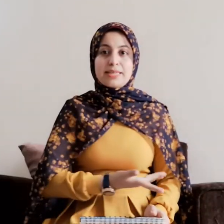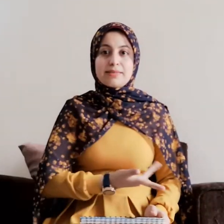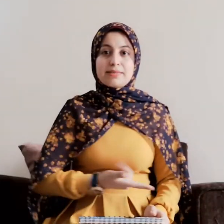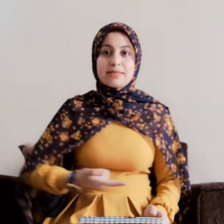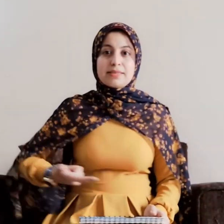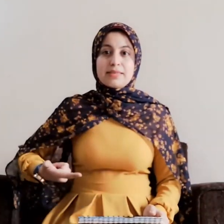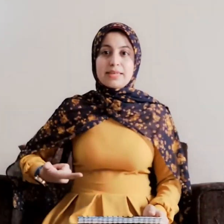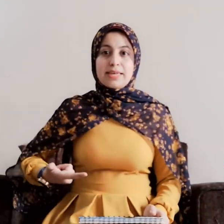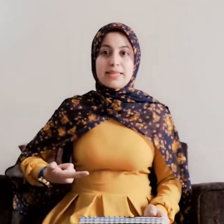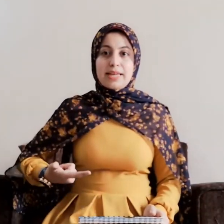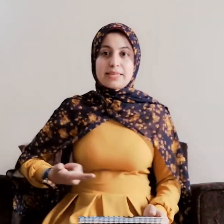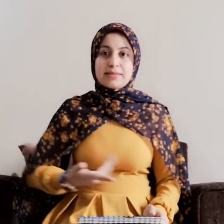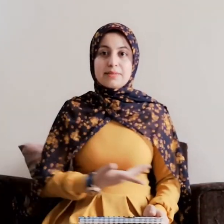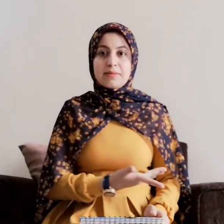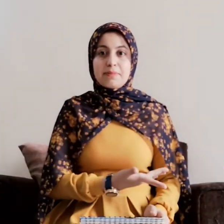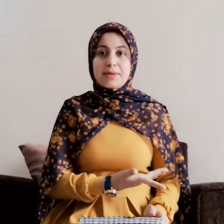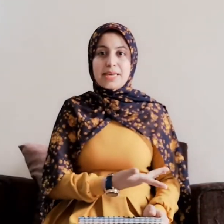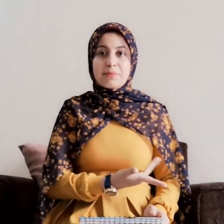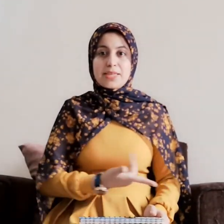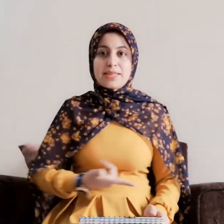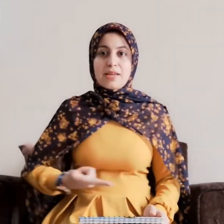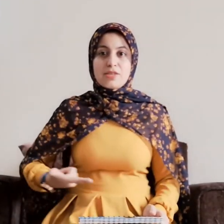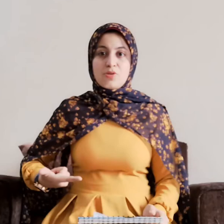التلات، التلات، بسحب كده 3 صوابع،